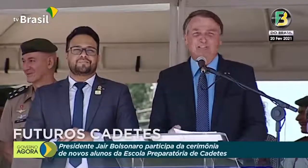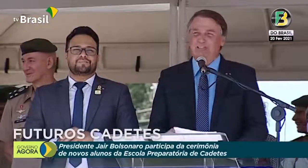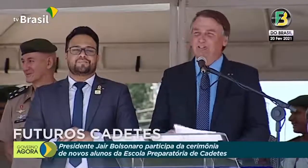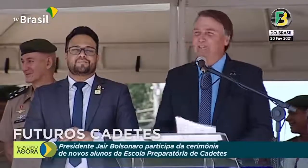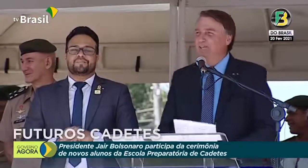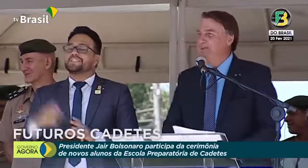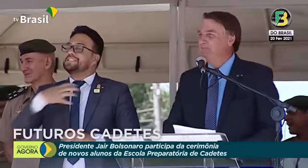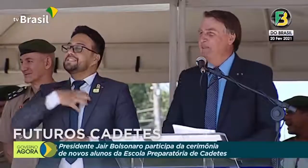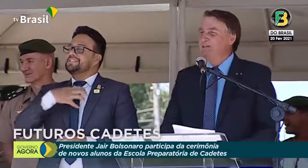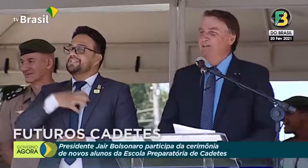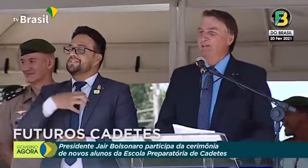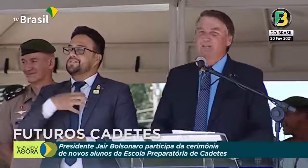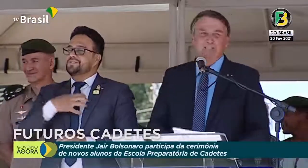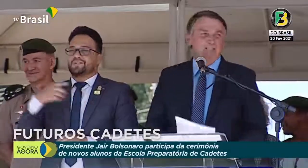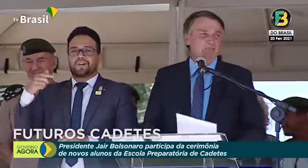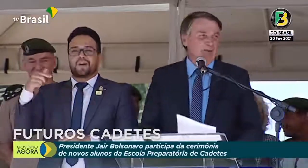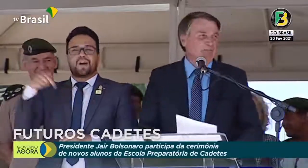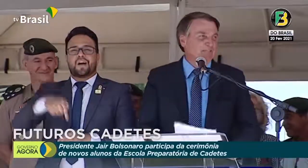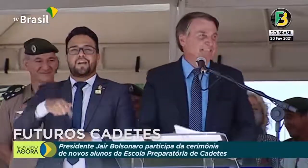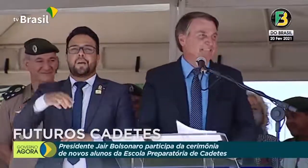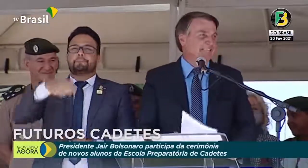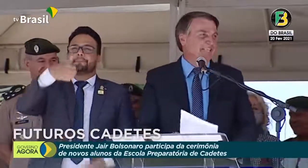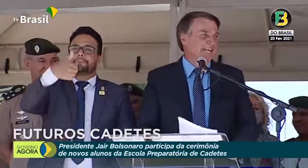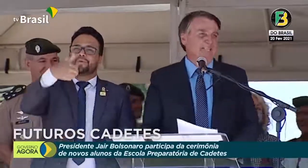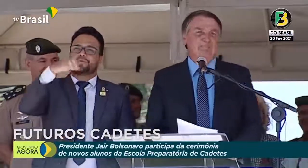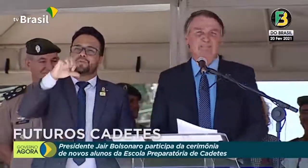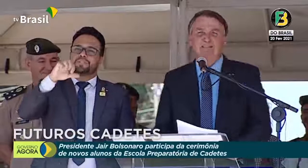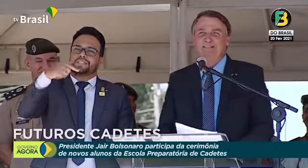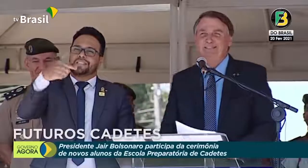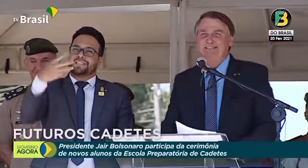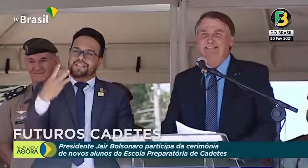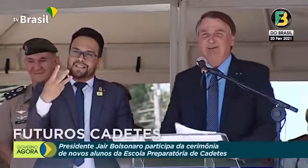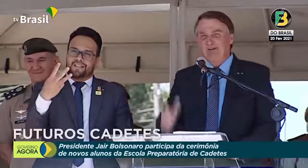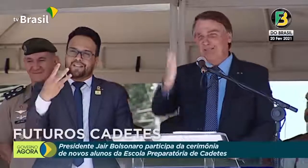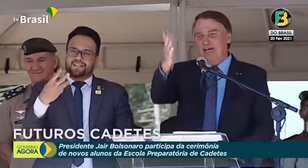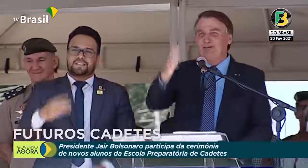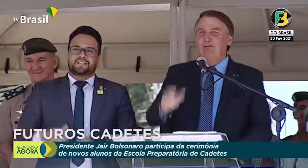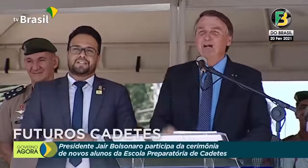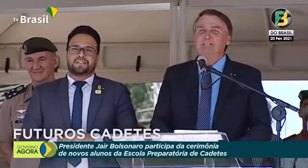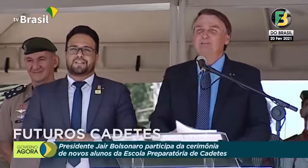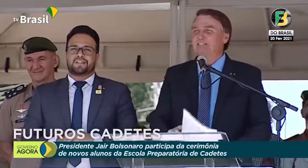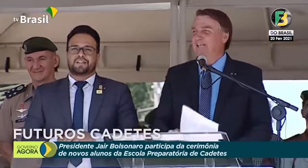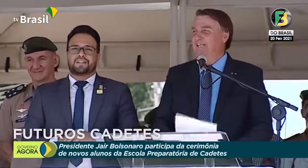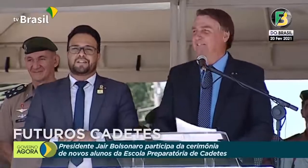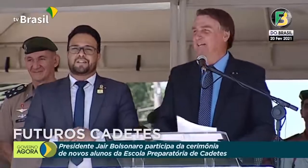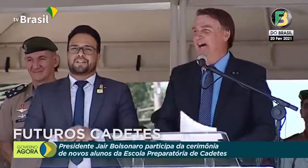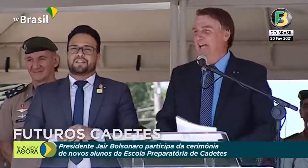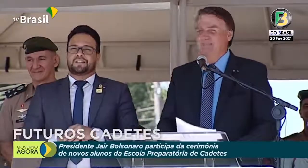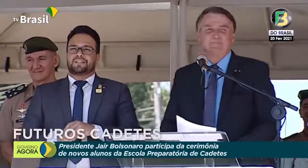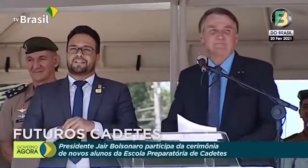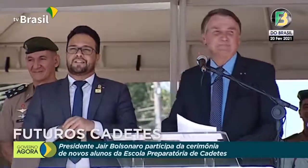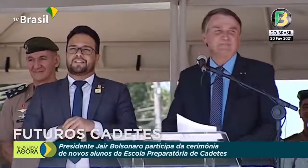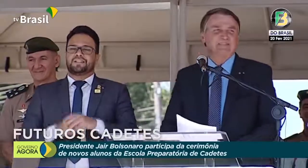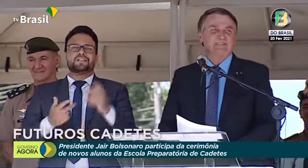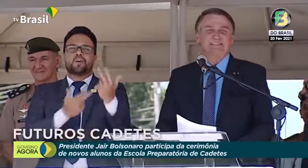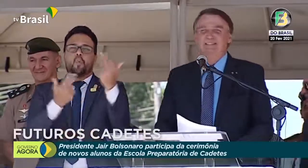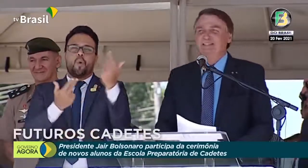Estou me sentindo aqui nos idos 1973, quando estava no lugar de vocês